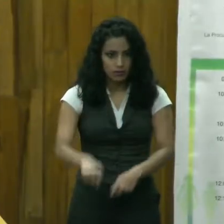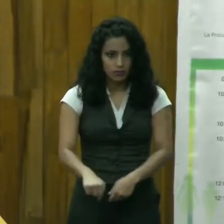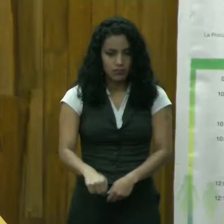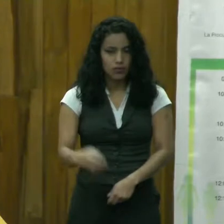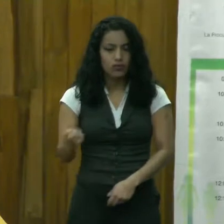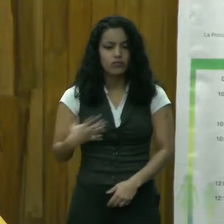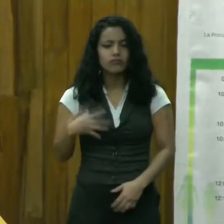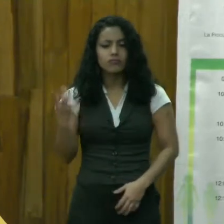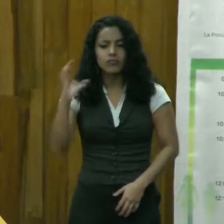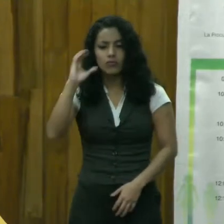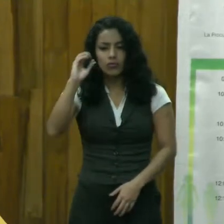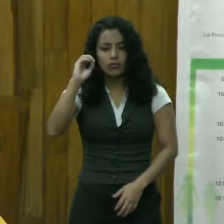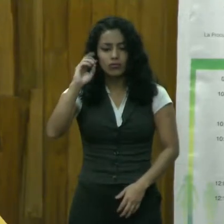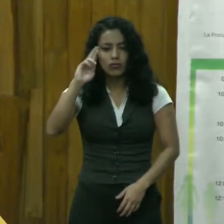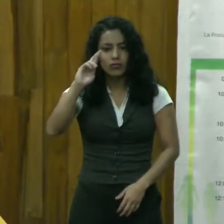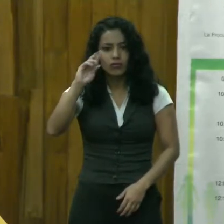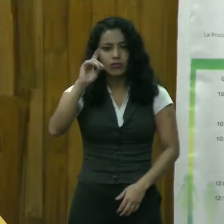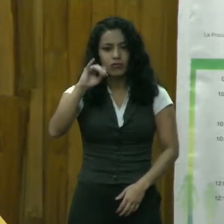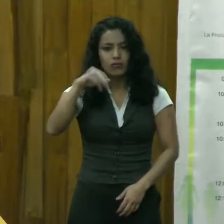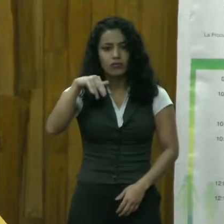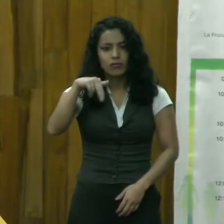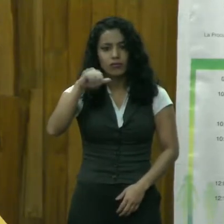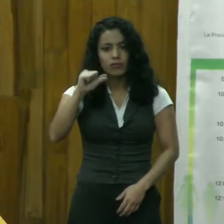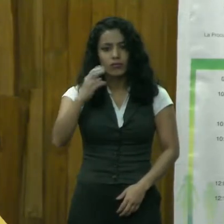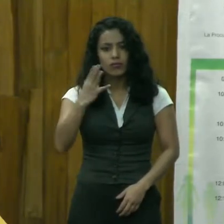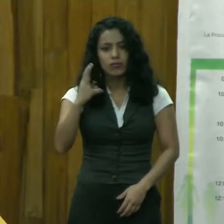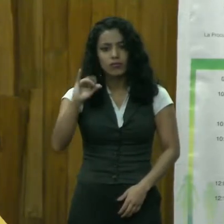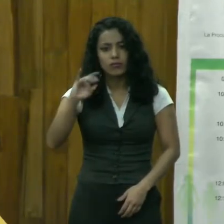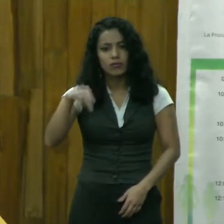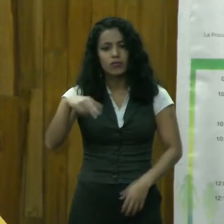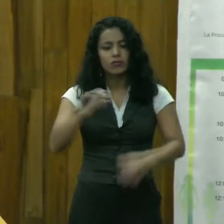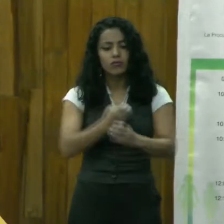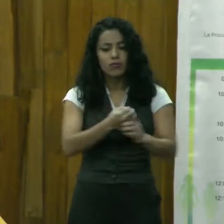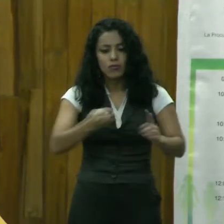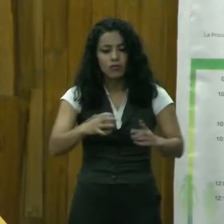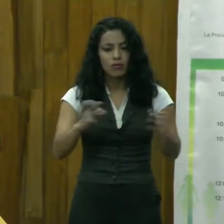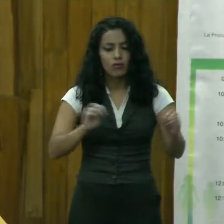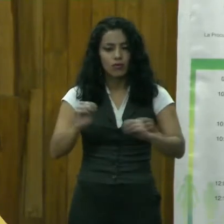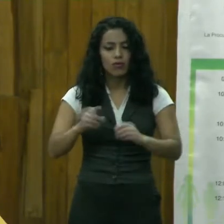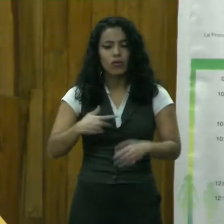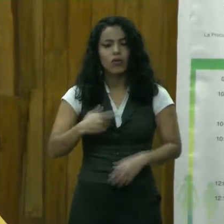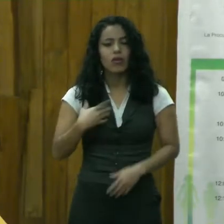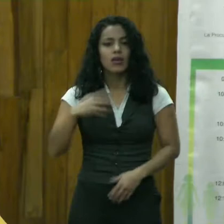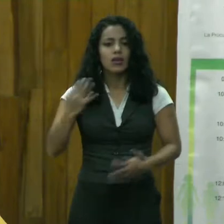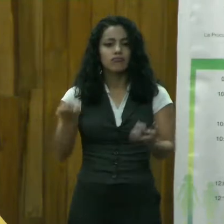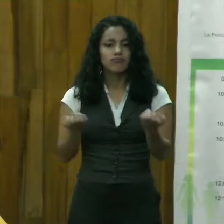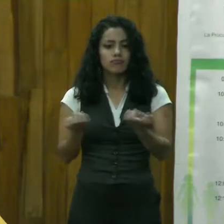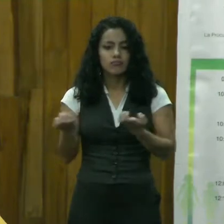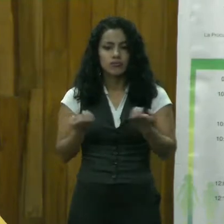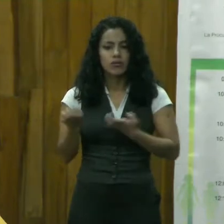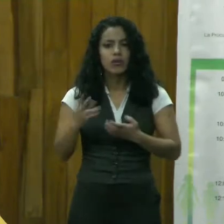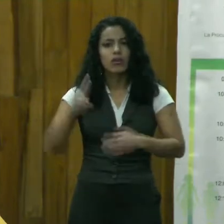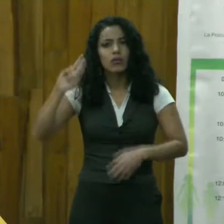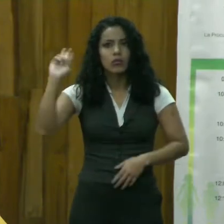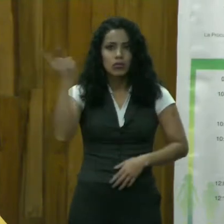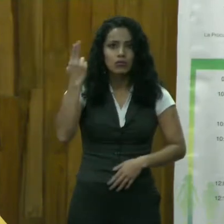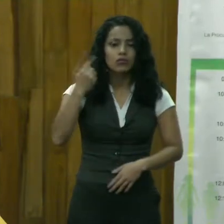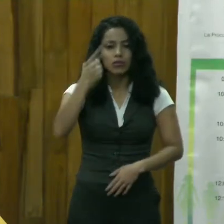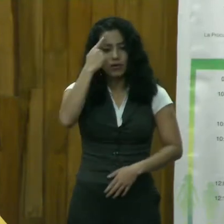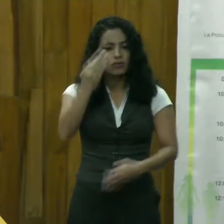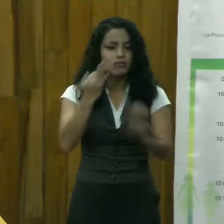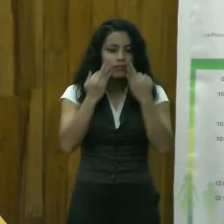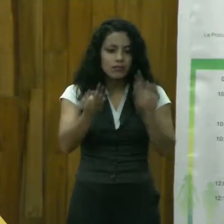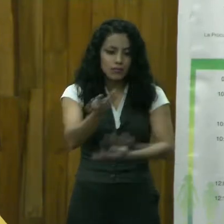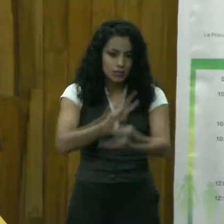coordinación de colecciones universitarias digitales que estoy representando esté aquí presente les agradezco la invitación